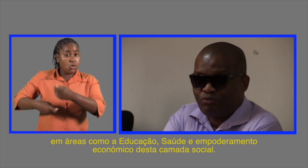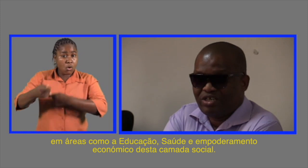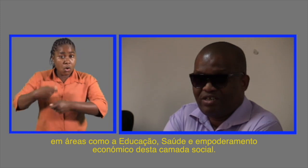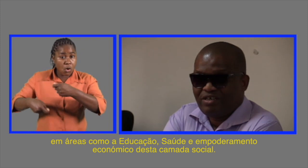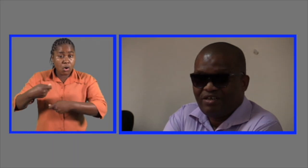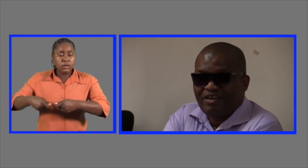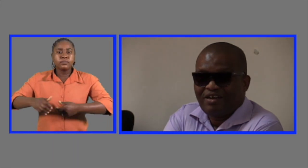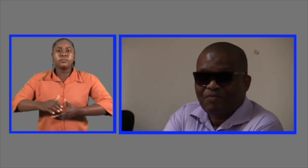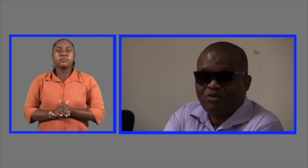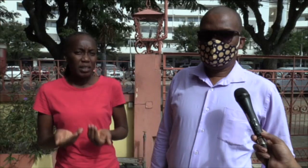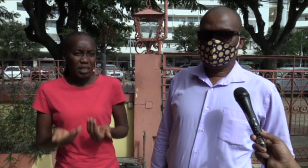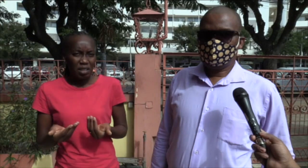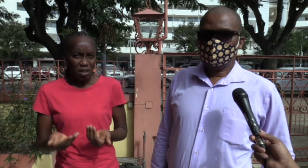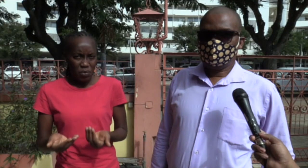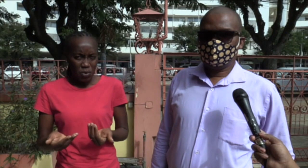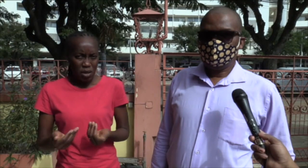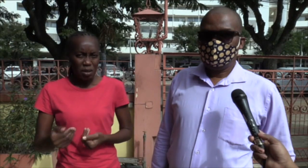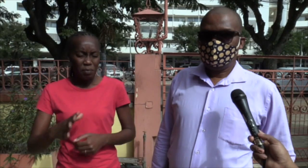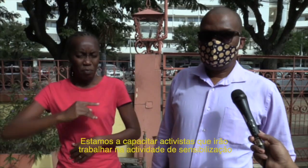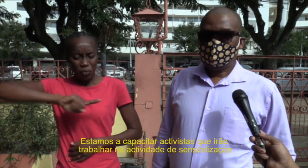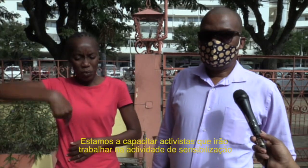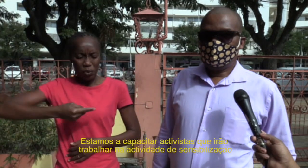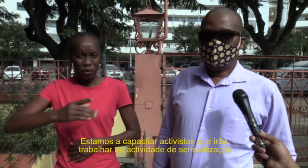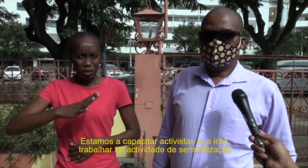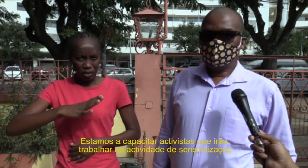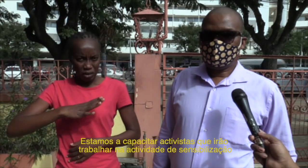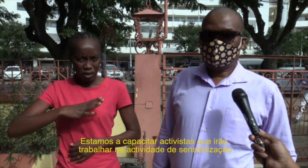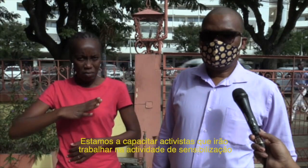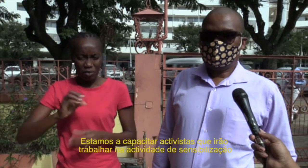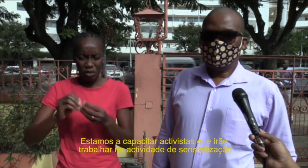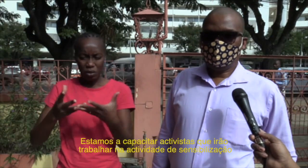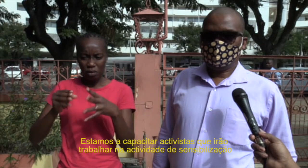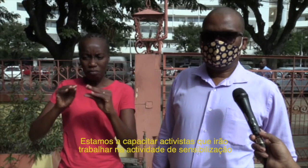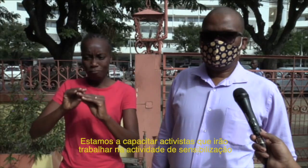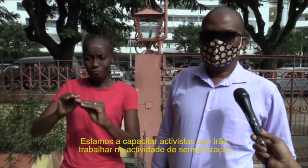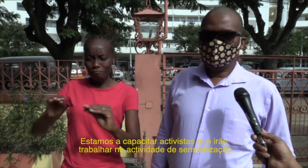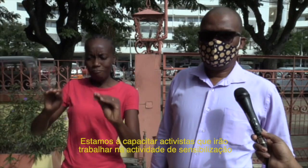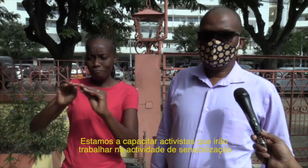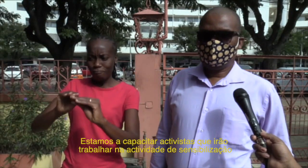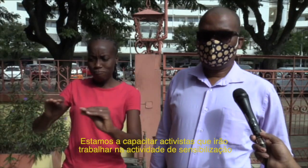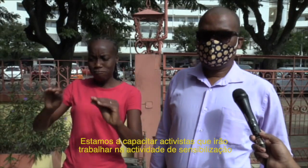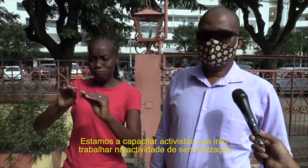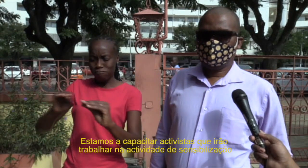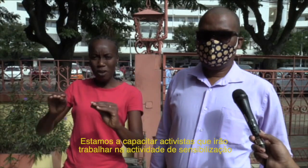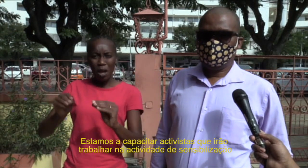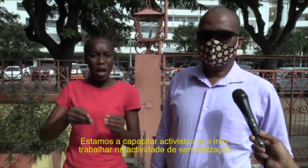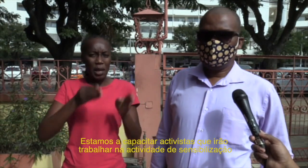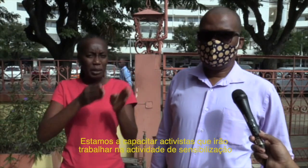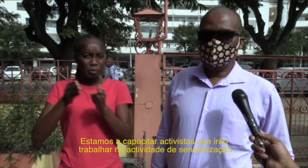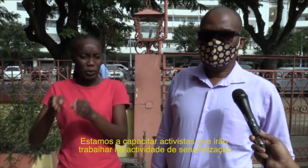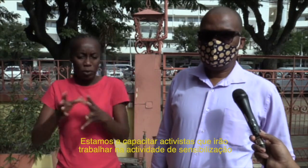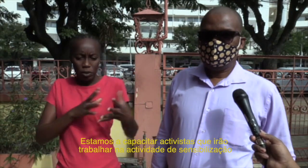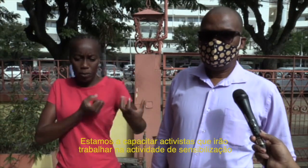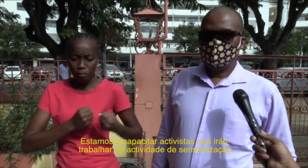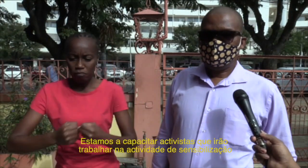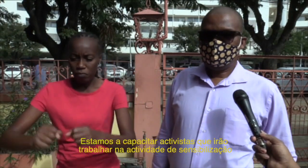social Estamos a capacitar os ativistas que irão